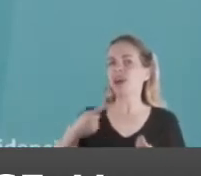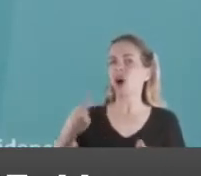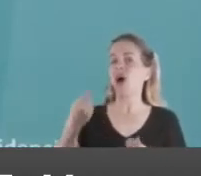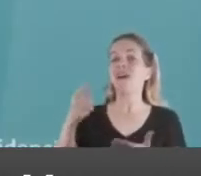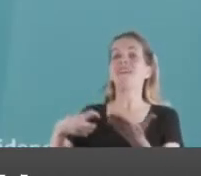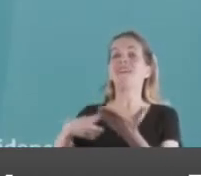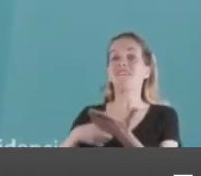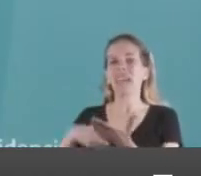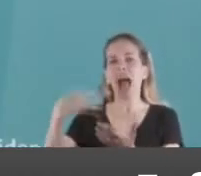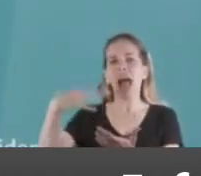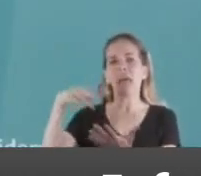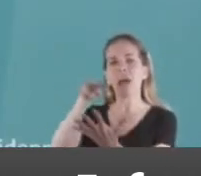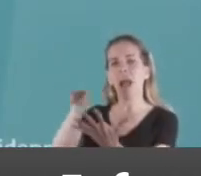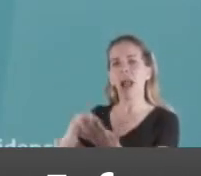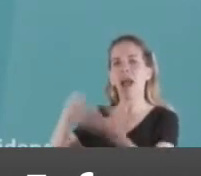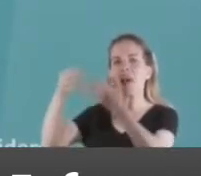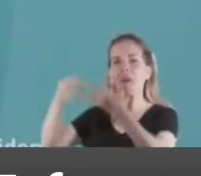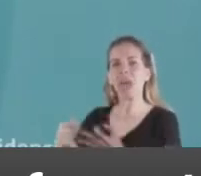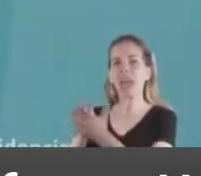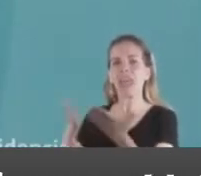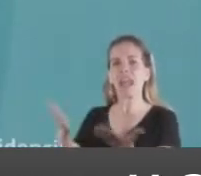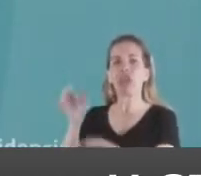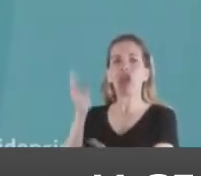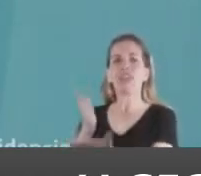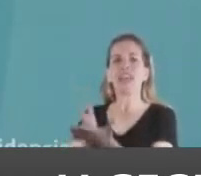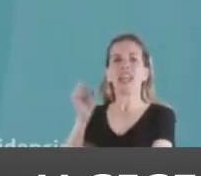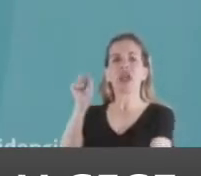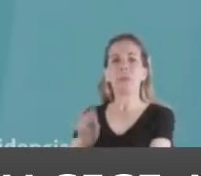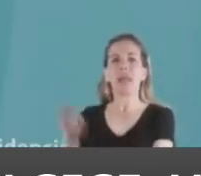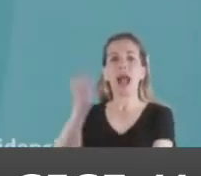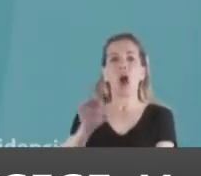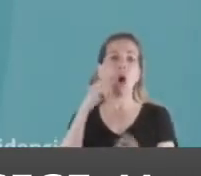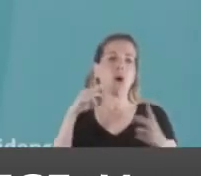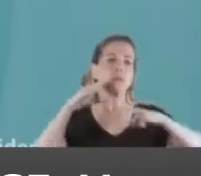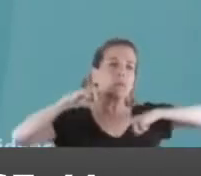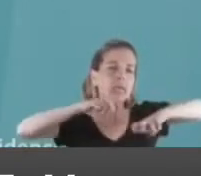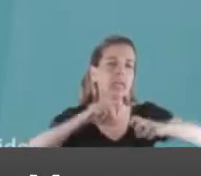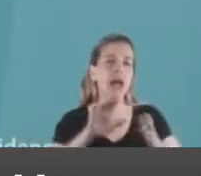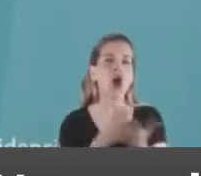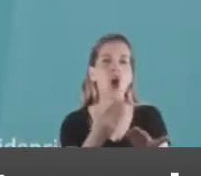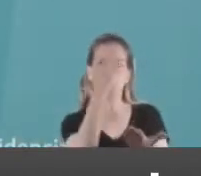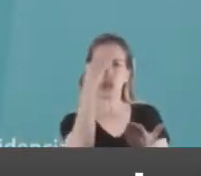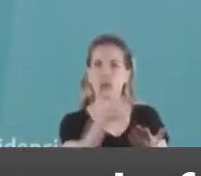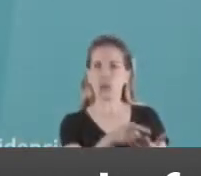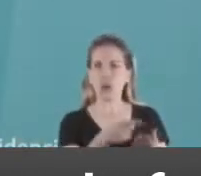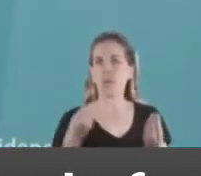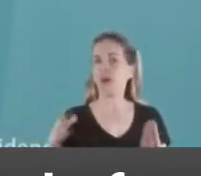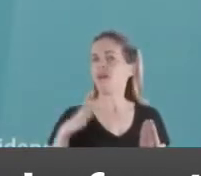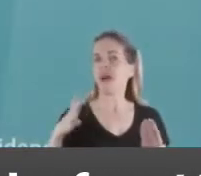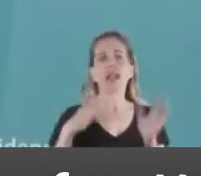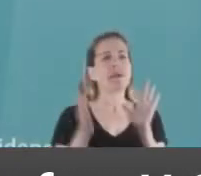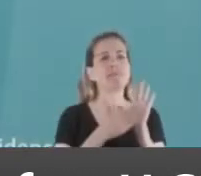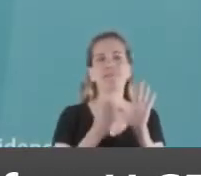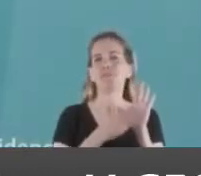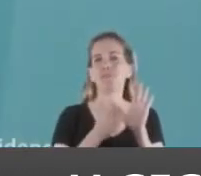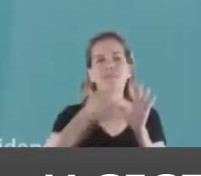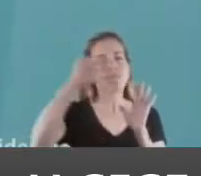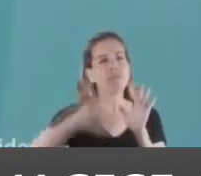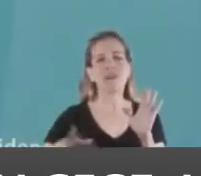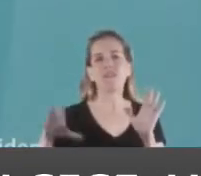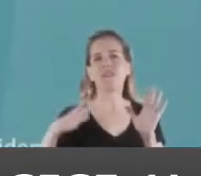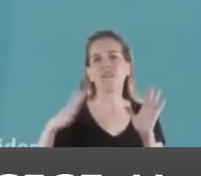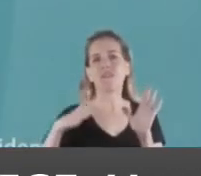libros de derecho penal o en leer la Constitución, porque realmente es lamentable el alegato por la falta de pruebas y por la inconsistencia